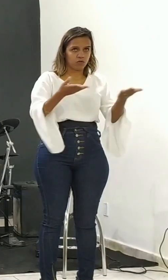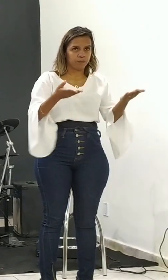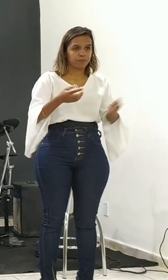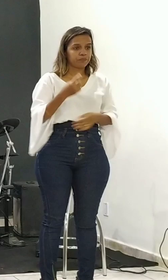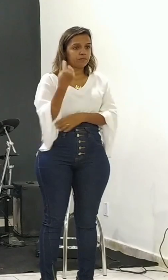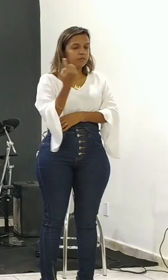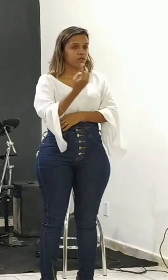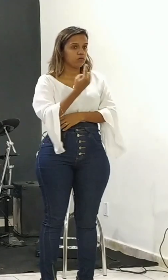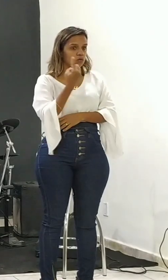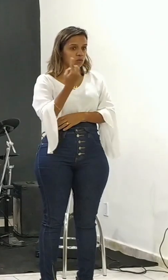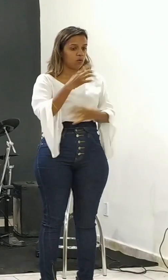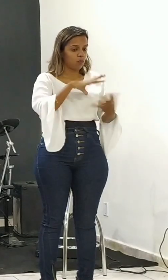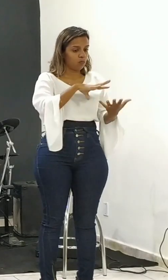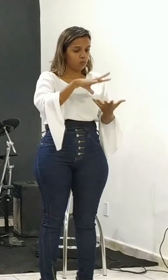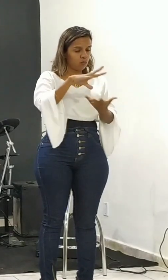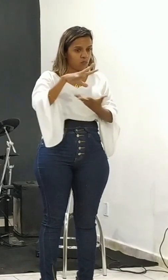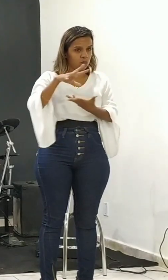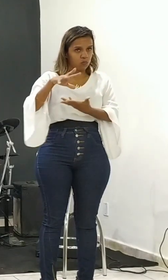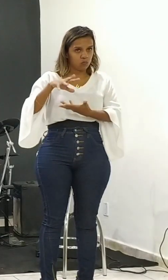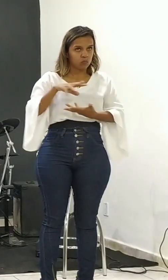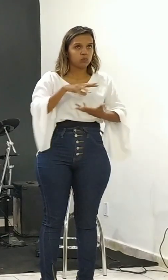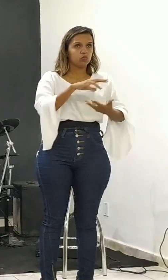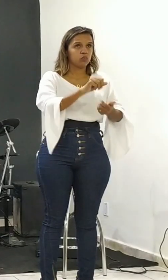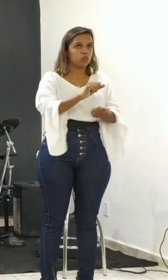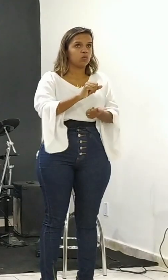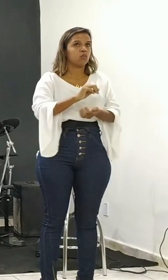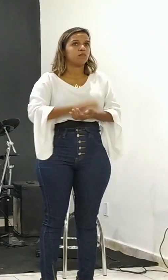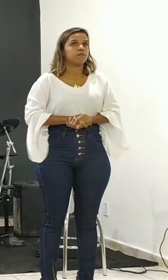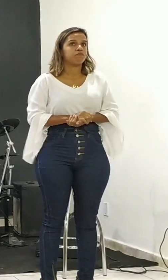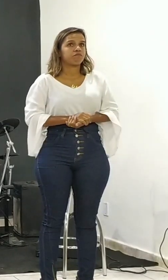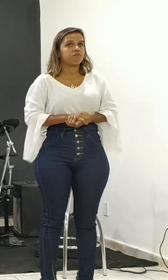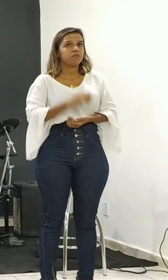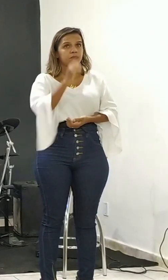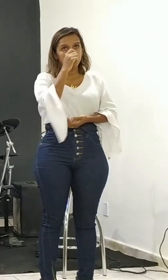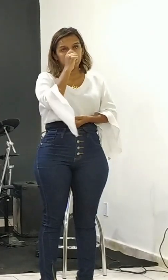A solidão no mundo contemporâneo é uma